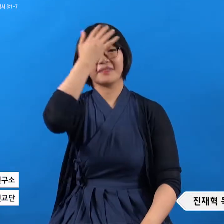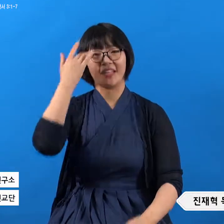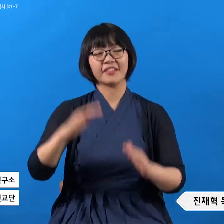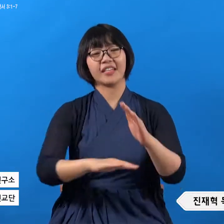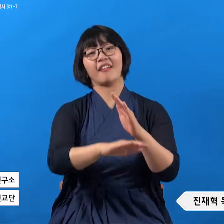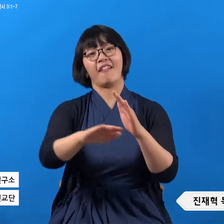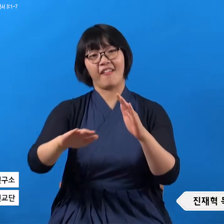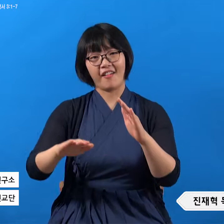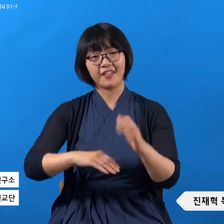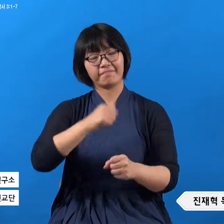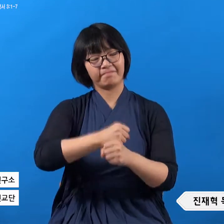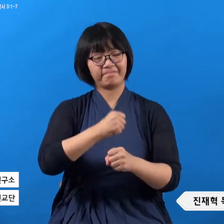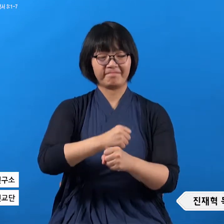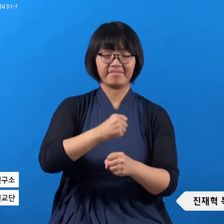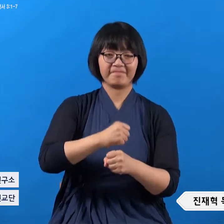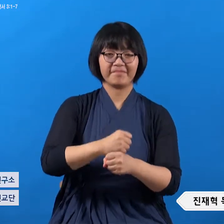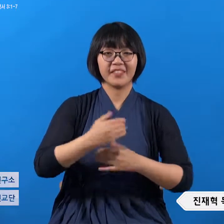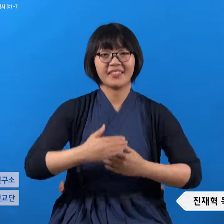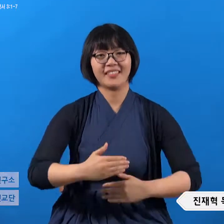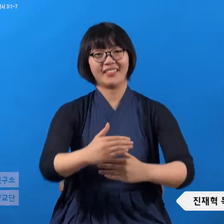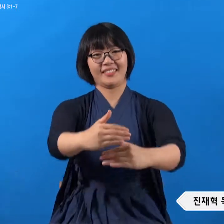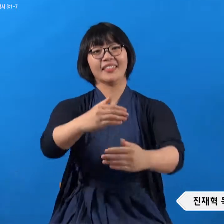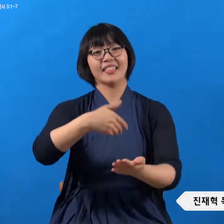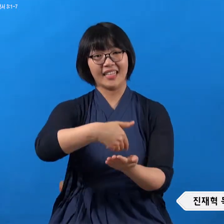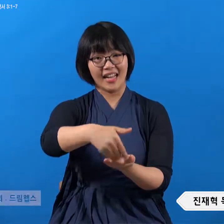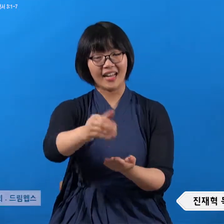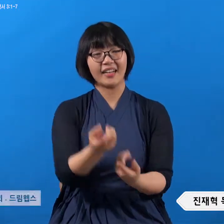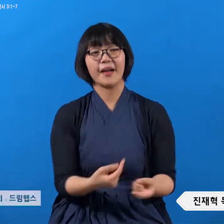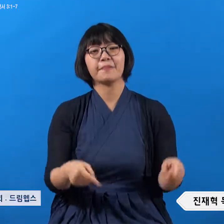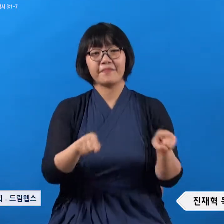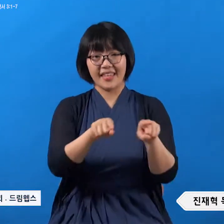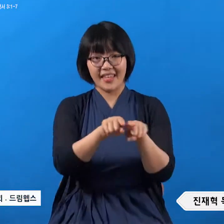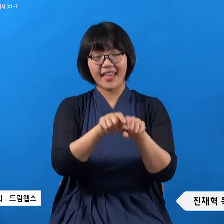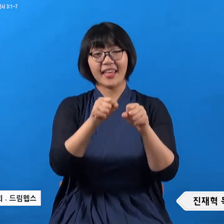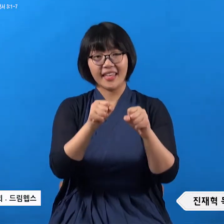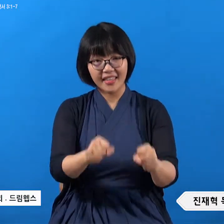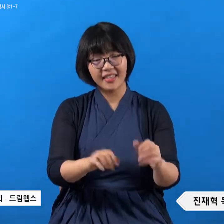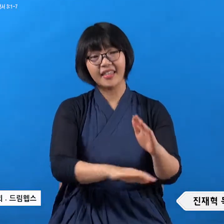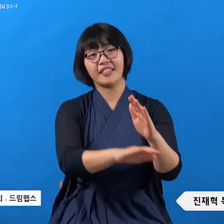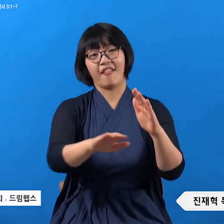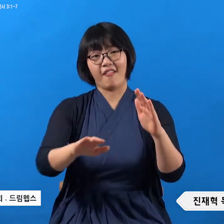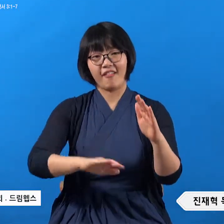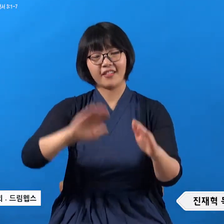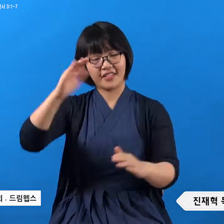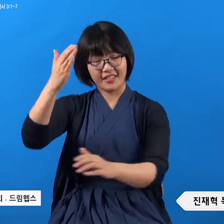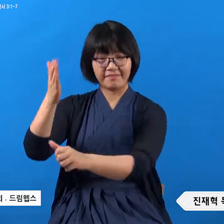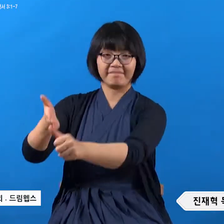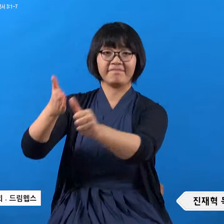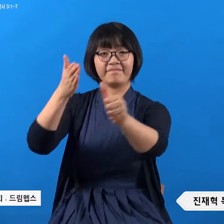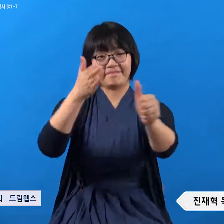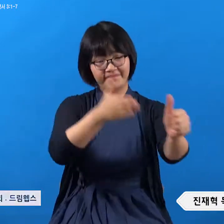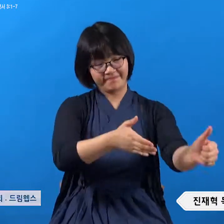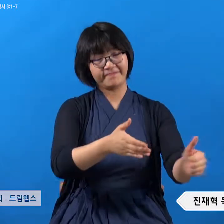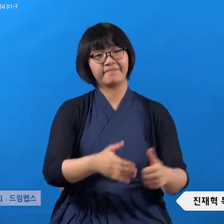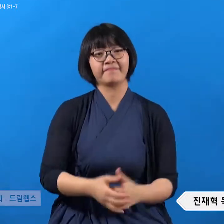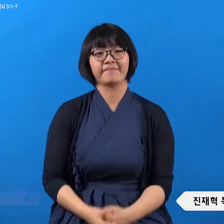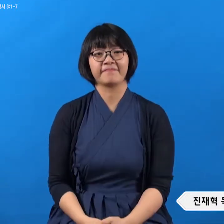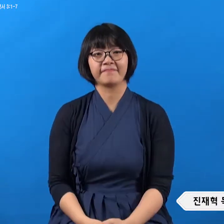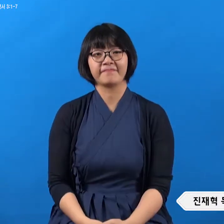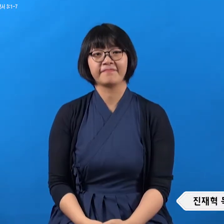가정을 향한 순례의 길, 함께할 수 있는 아름다운 가정 되시기를 주의